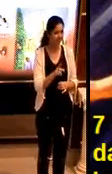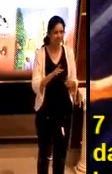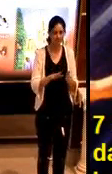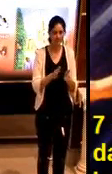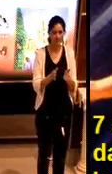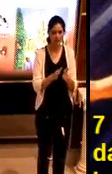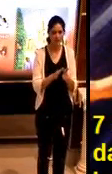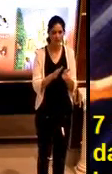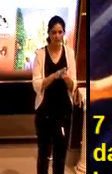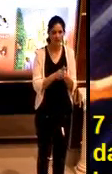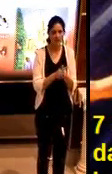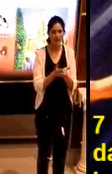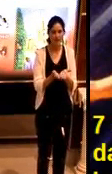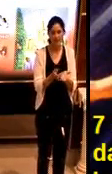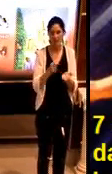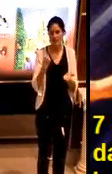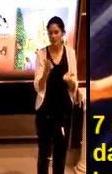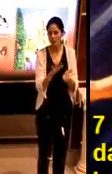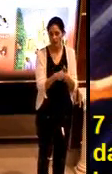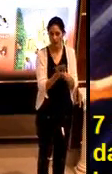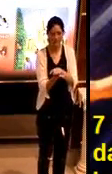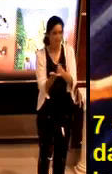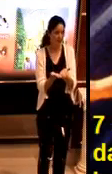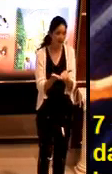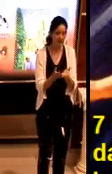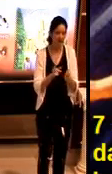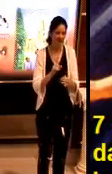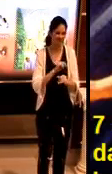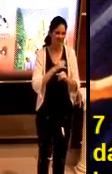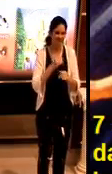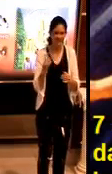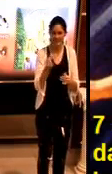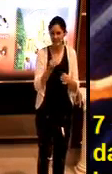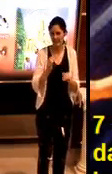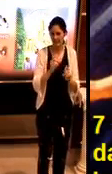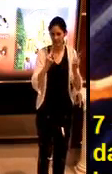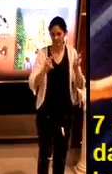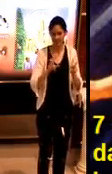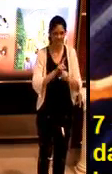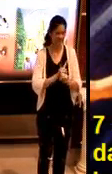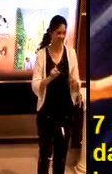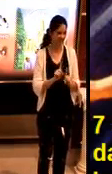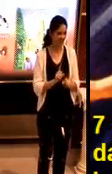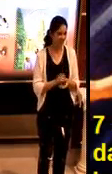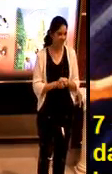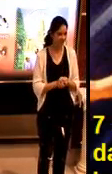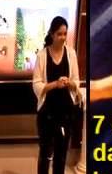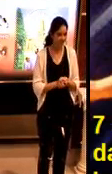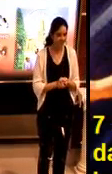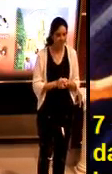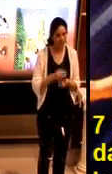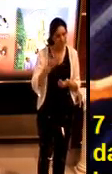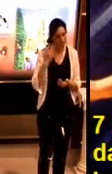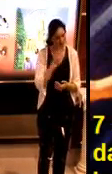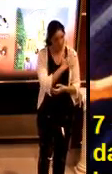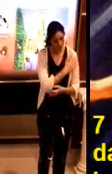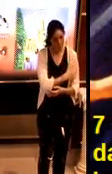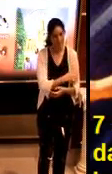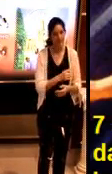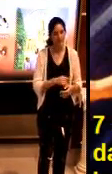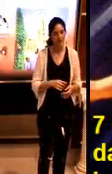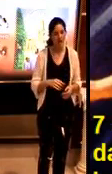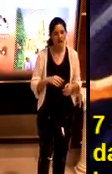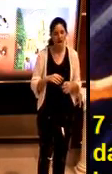Pobre de aquel, ¿verdad? La pregunta 6. El mensaje mundial representado por